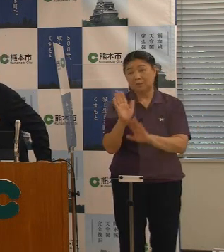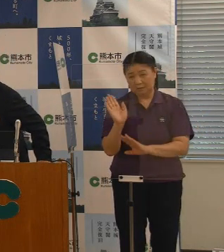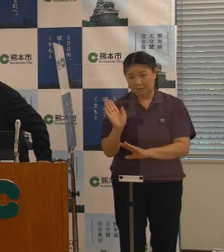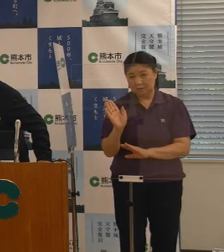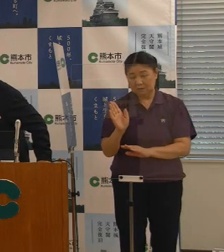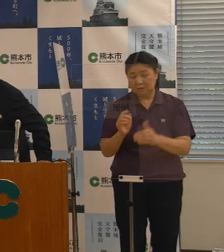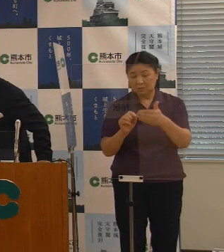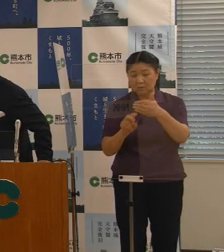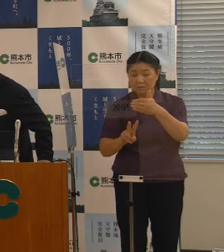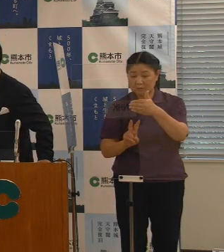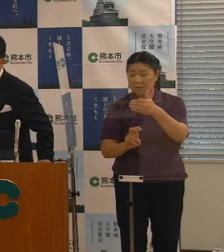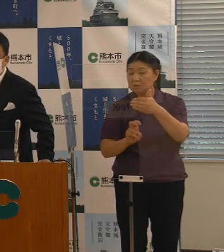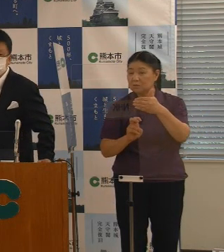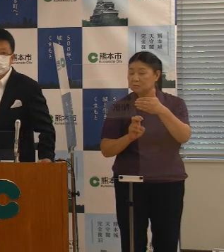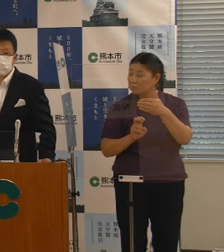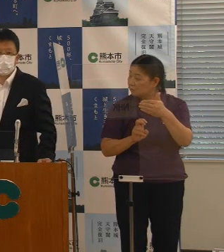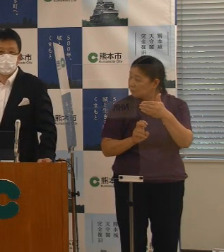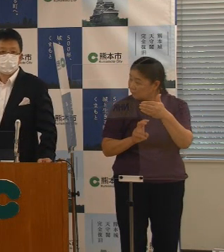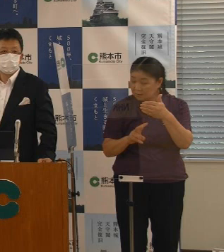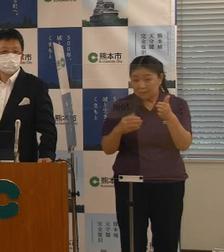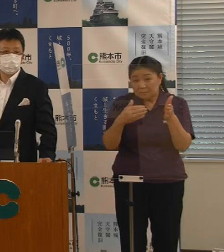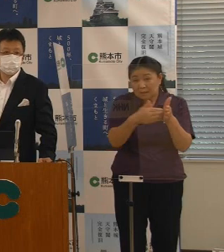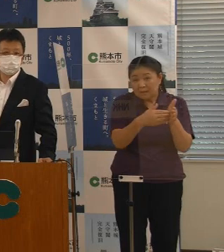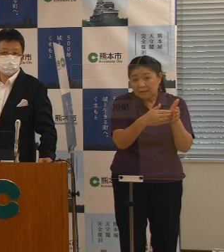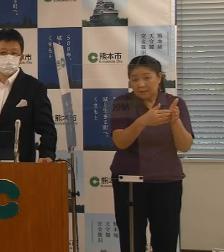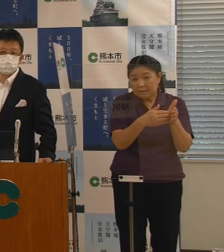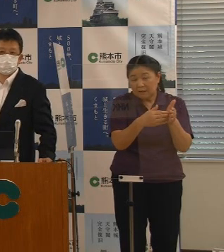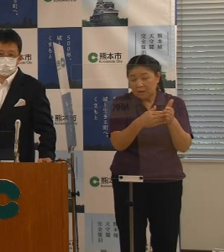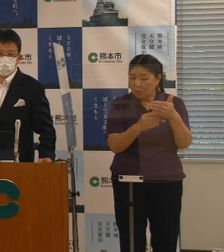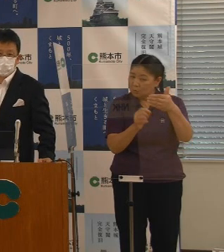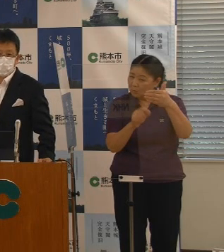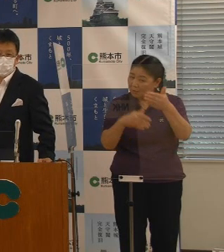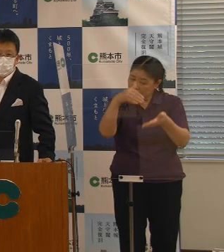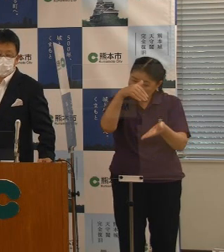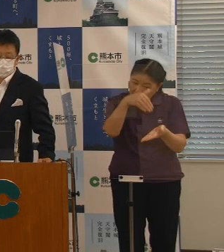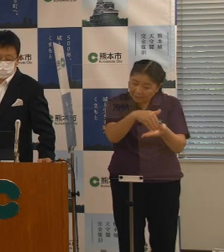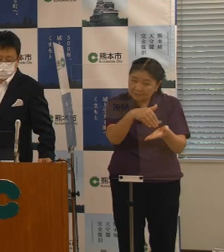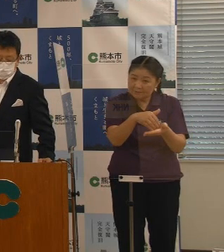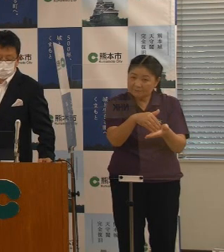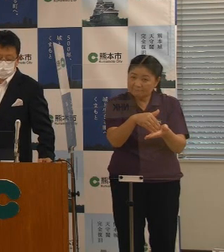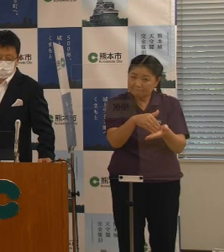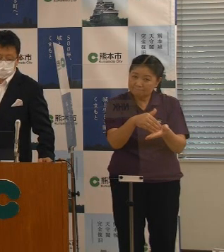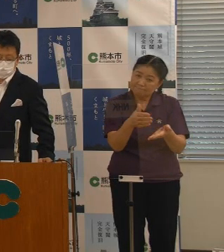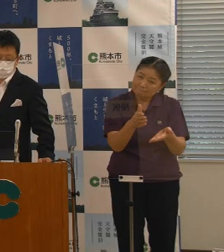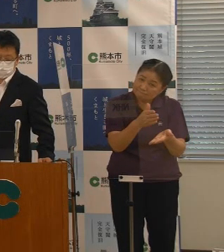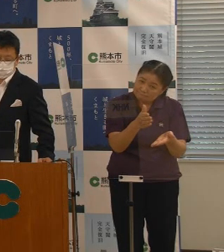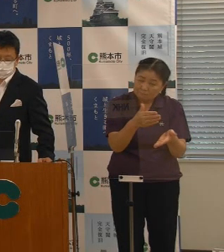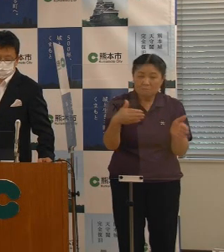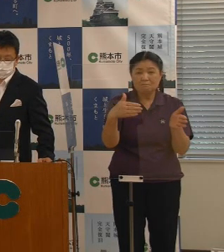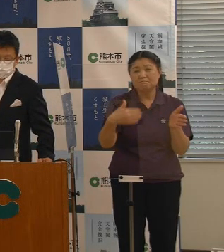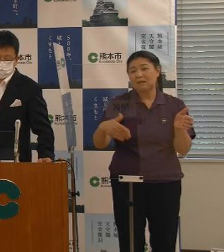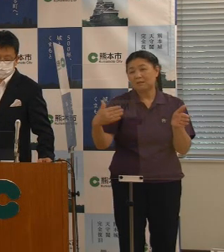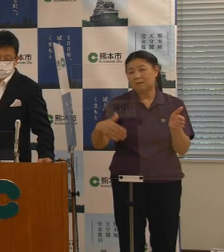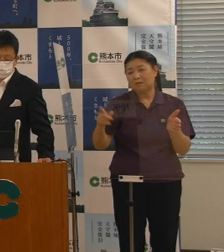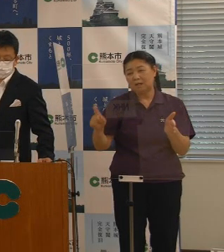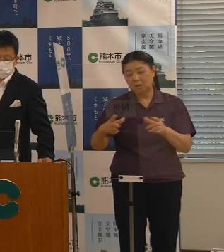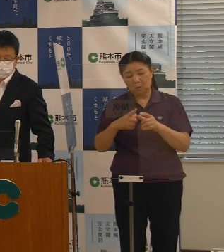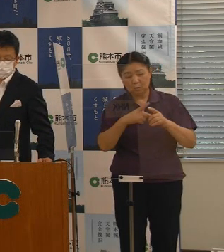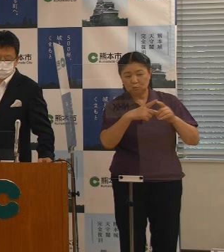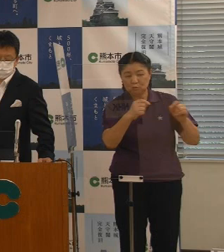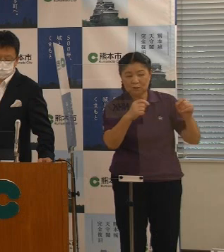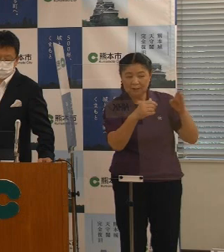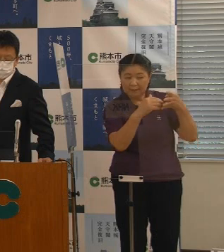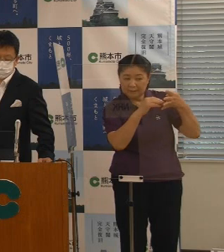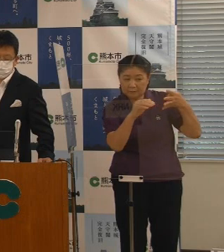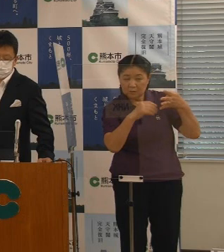り9月のこれ22日までしか書いてありませんが、9月の下旬までまだこの国分科会